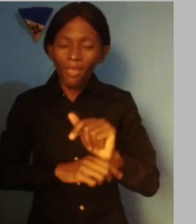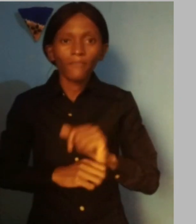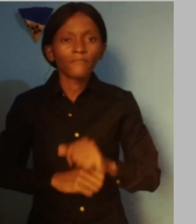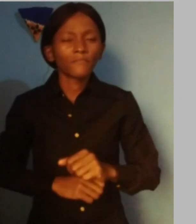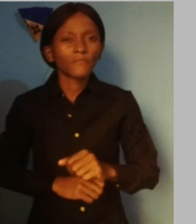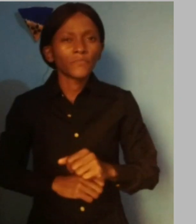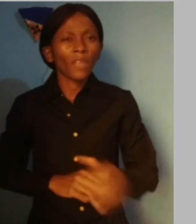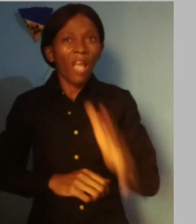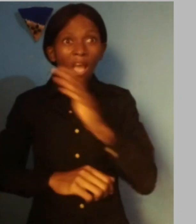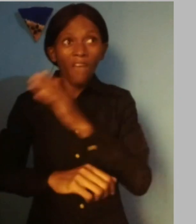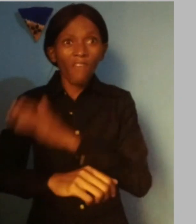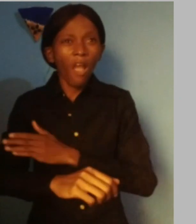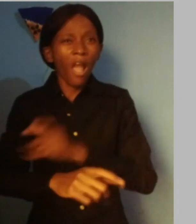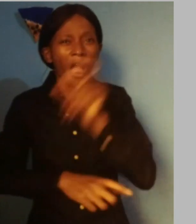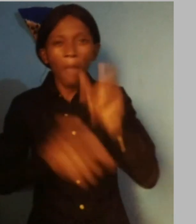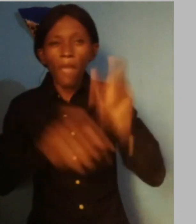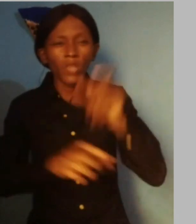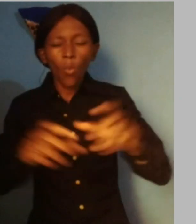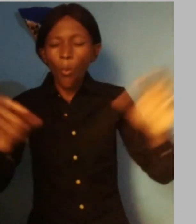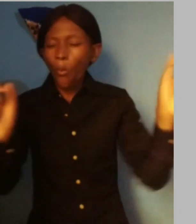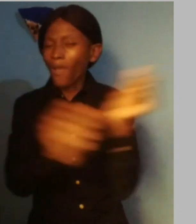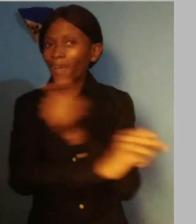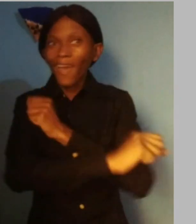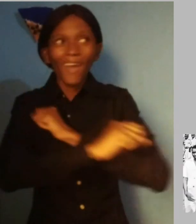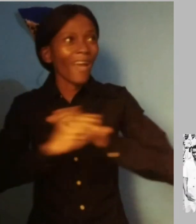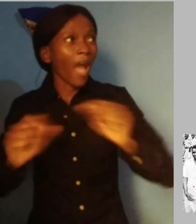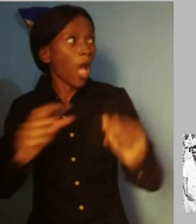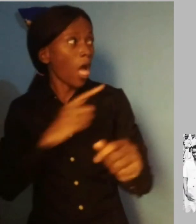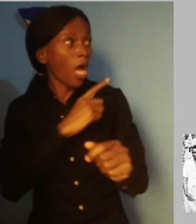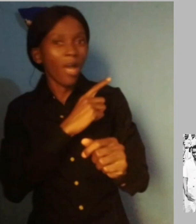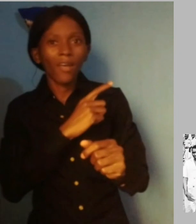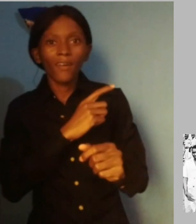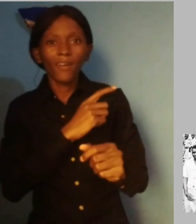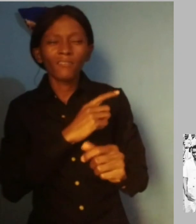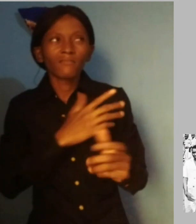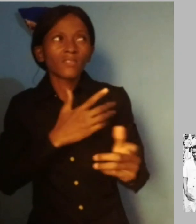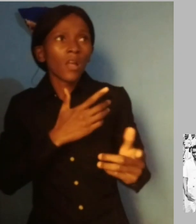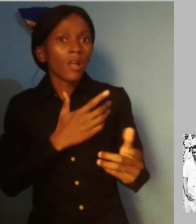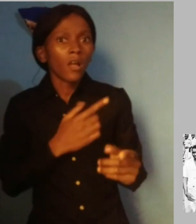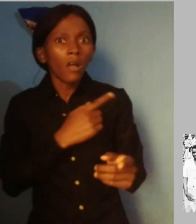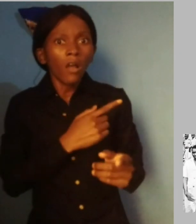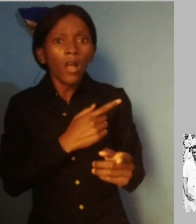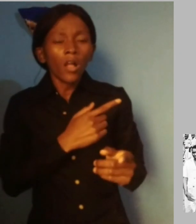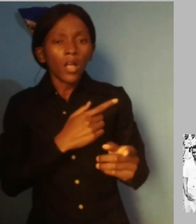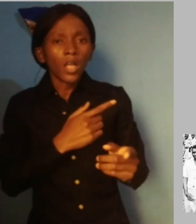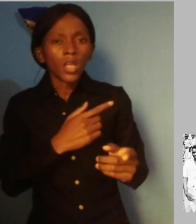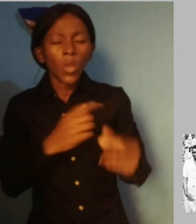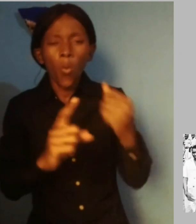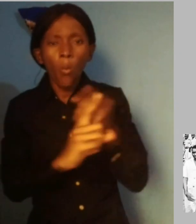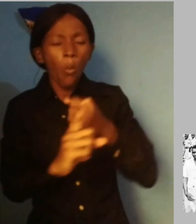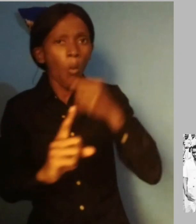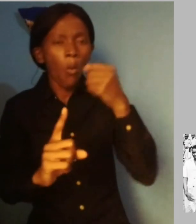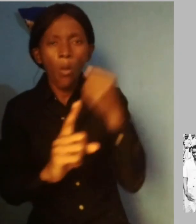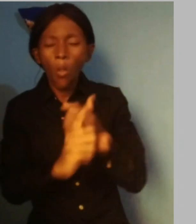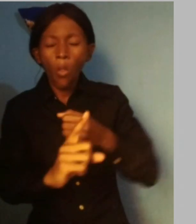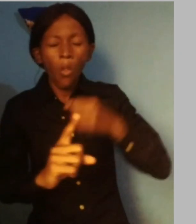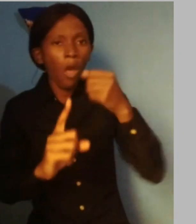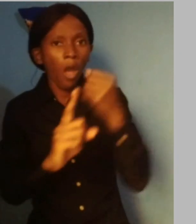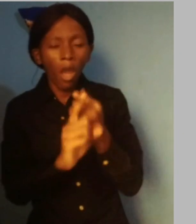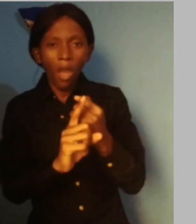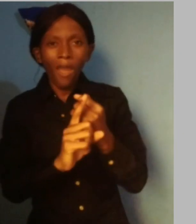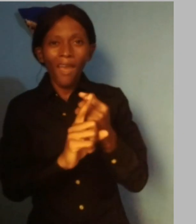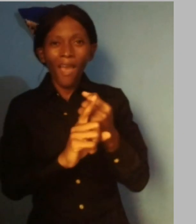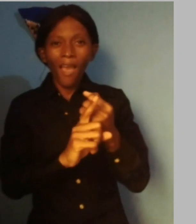personnes exceptionnelles, tu le vois, qui ont lutté jusqu'à